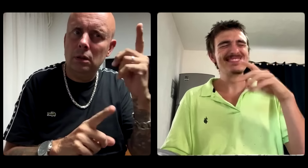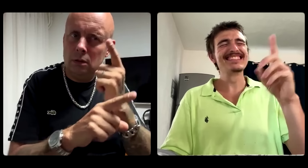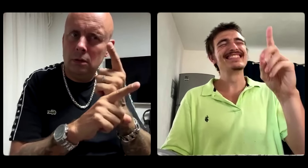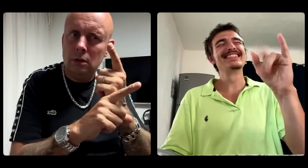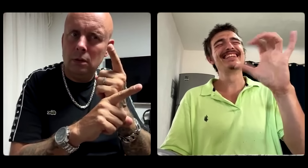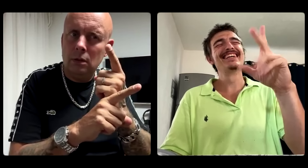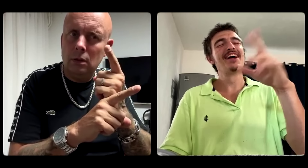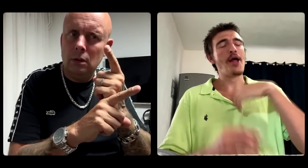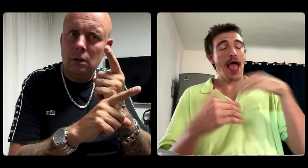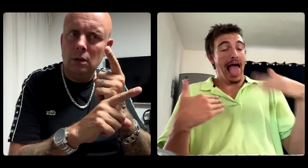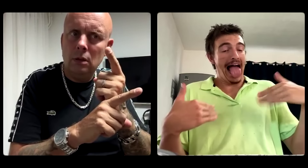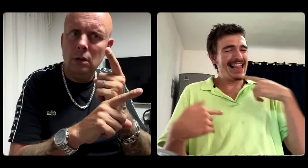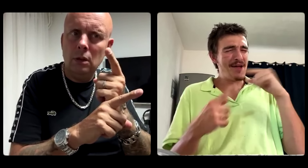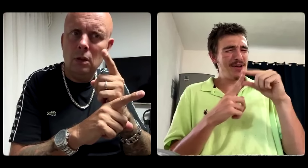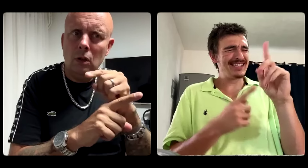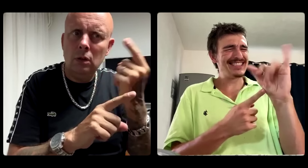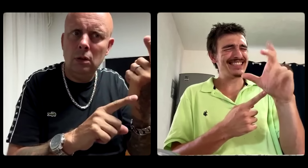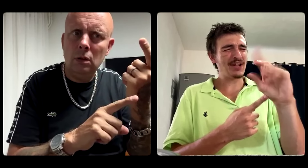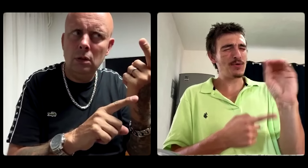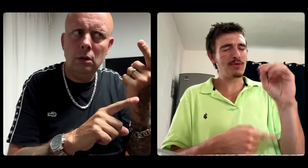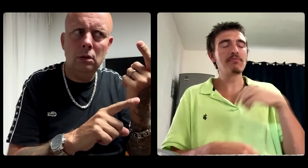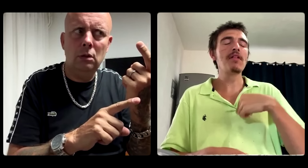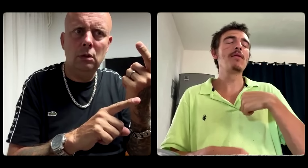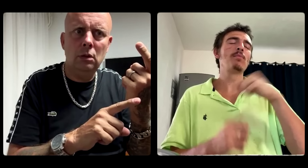Dat is die influencer lifestyle.